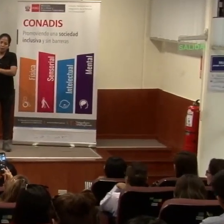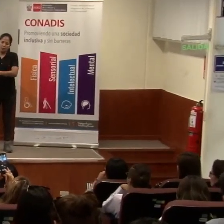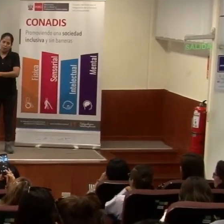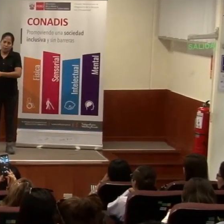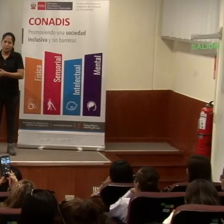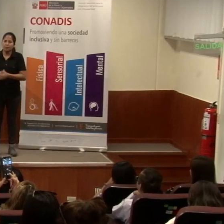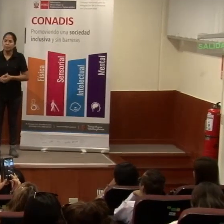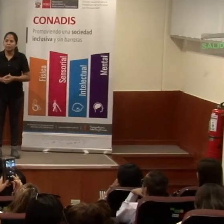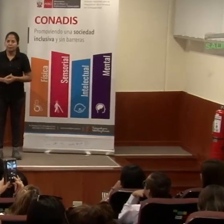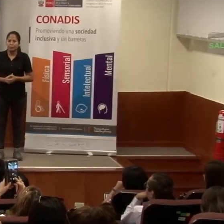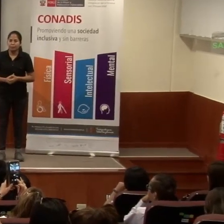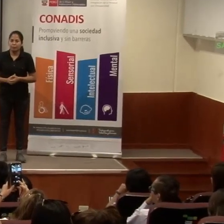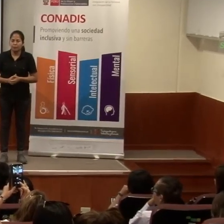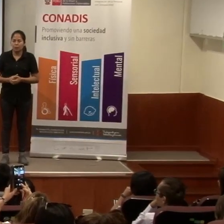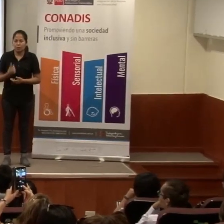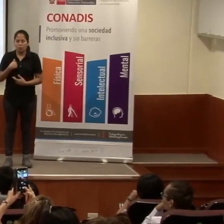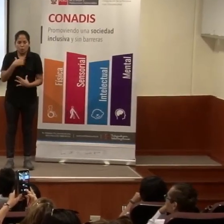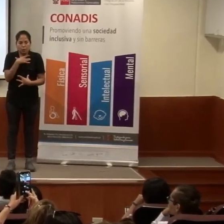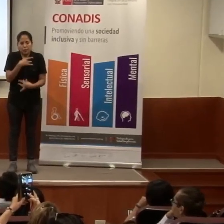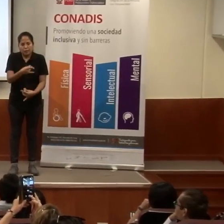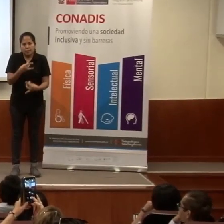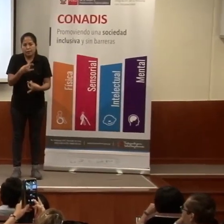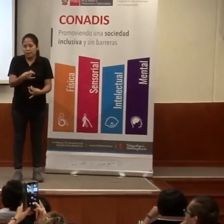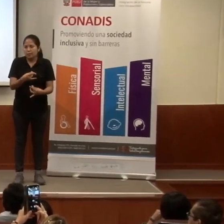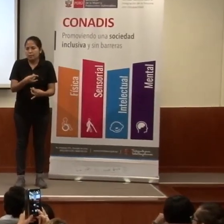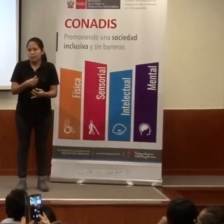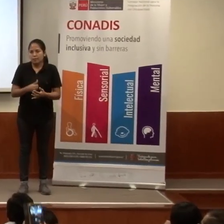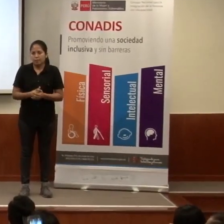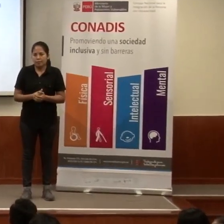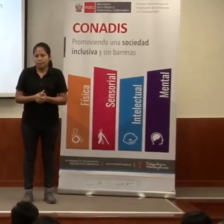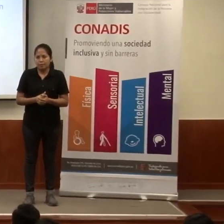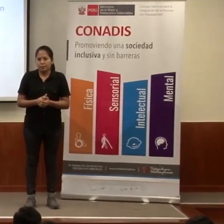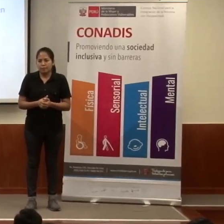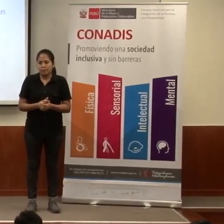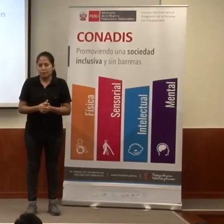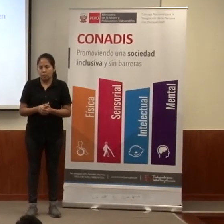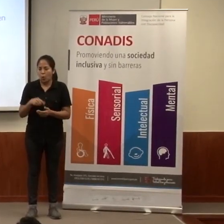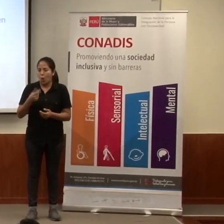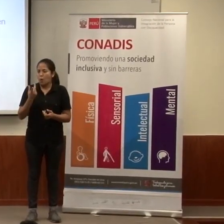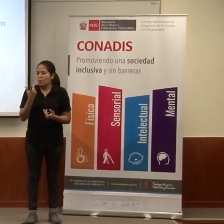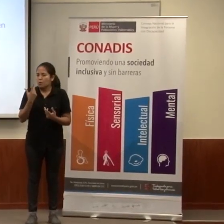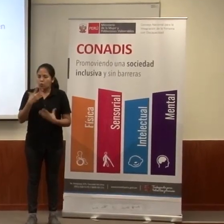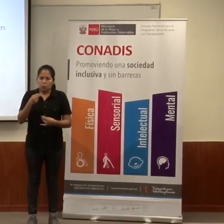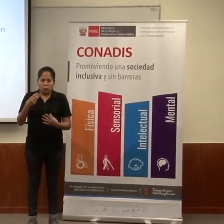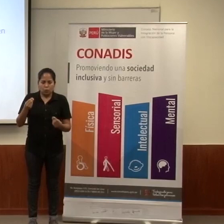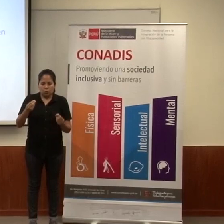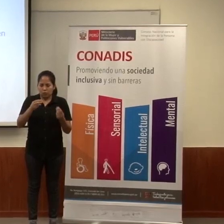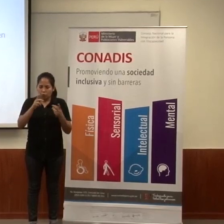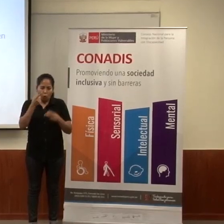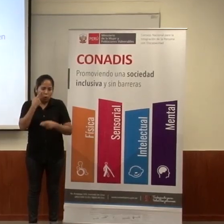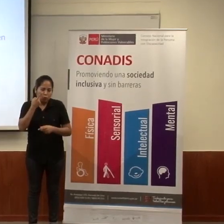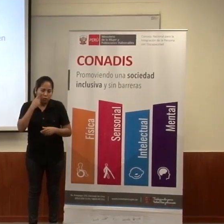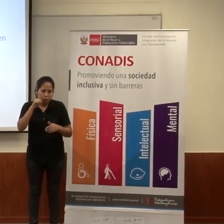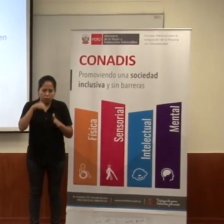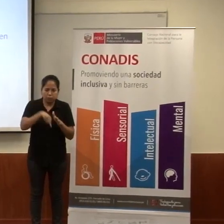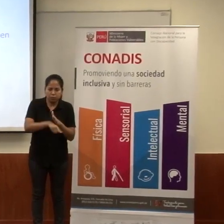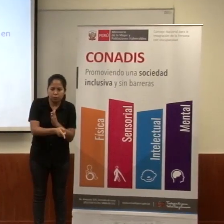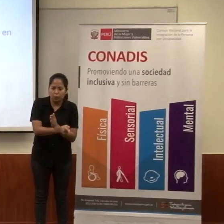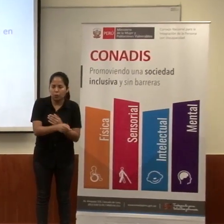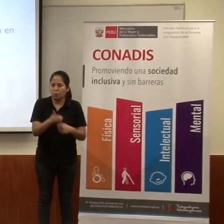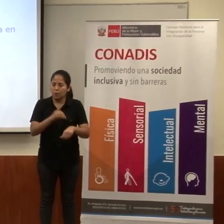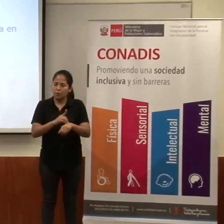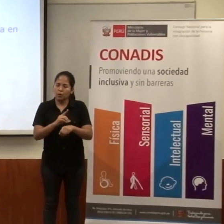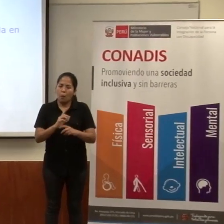Y mi interés es básicamente, no soy un experto en el tema de discapacidad, eso se lo dije a